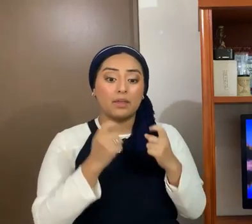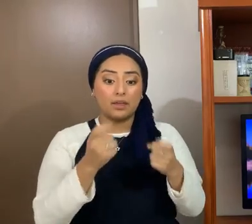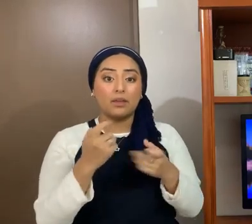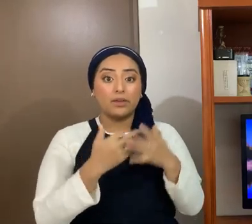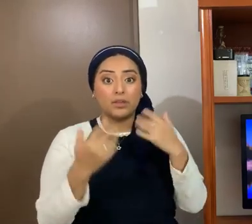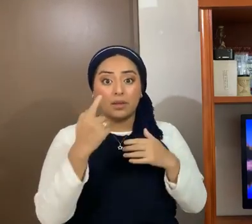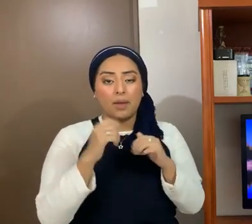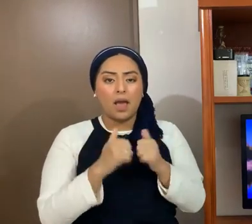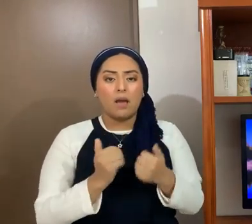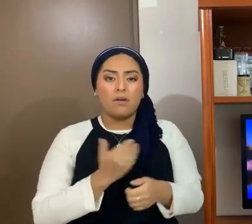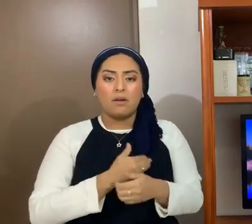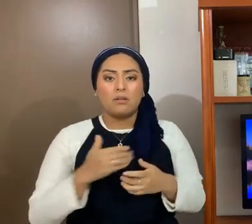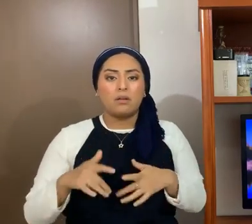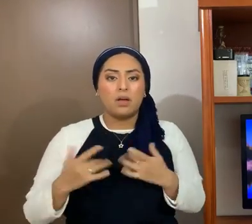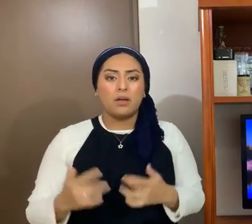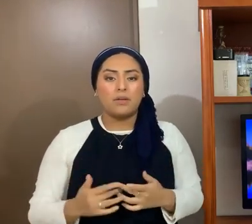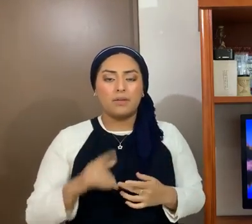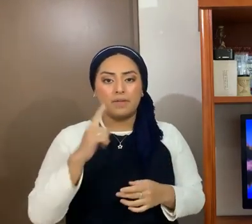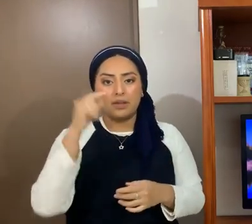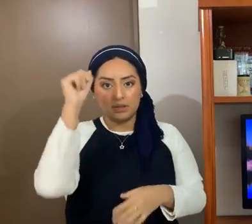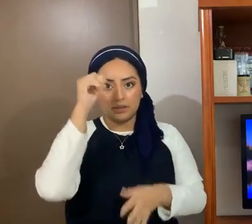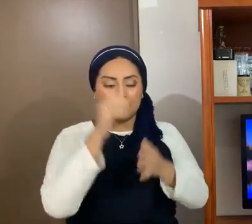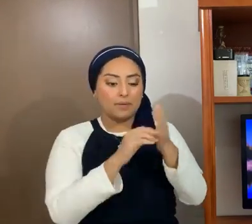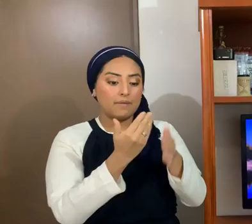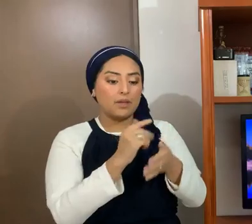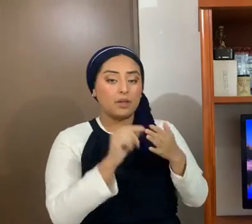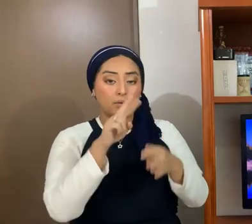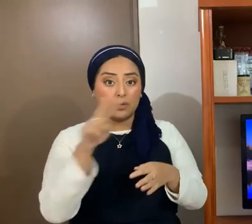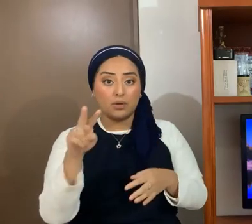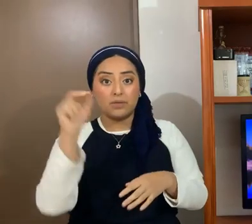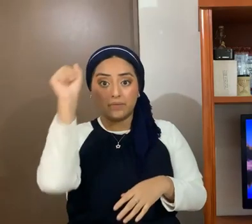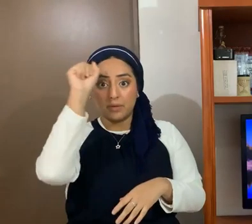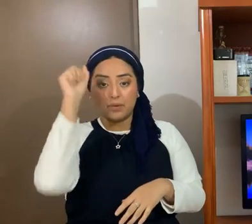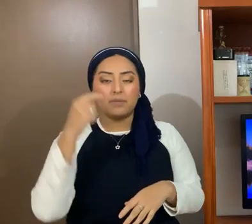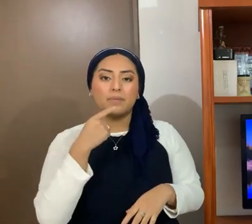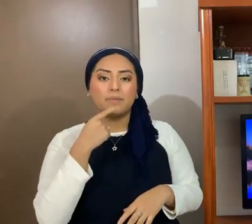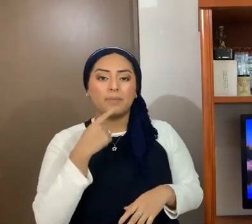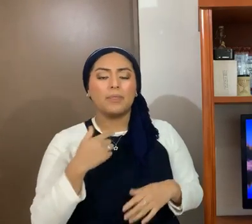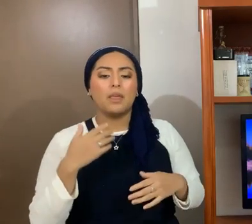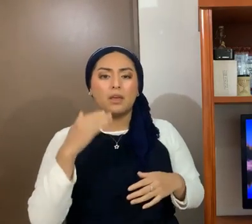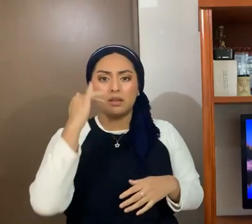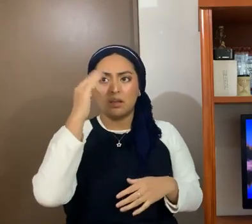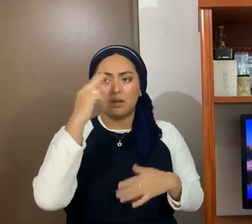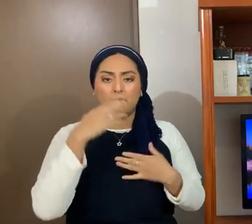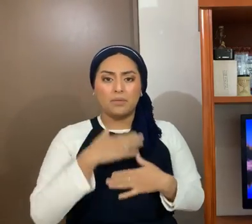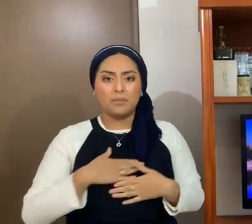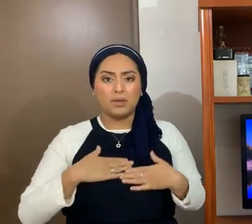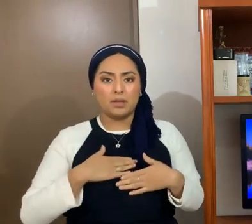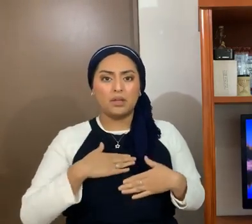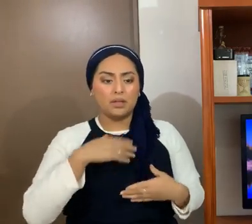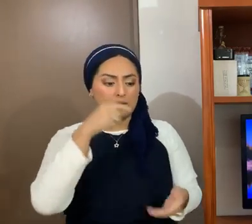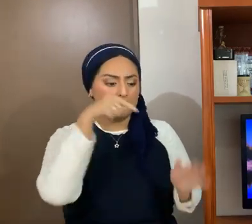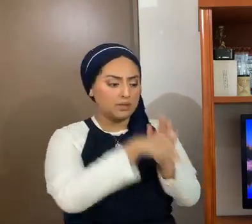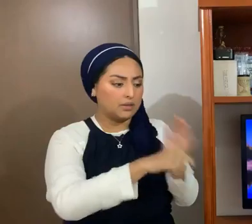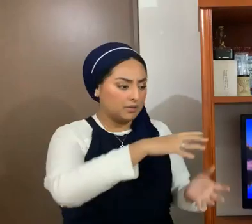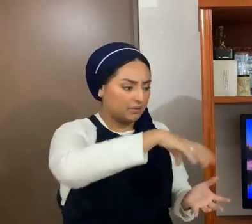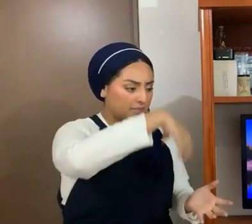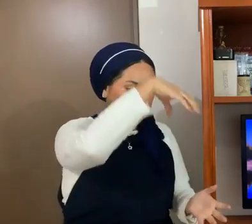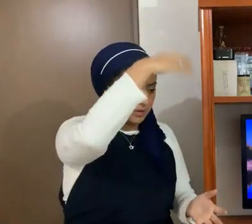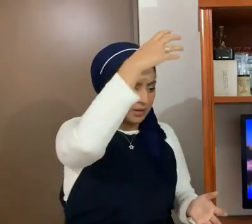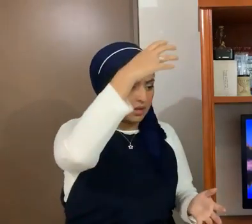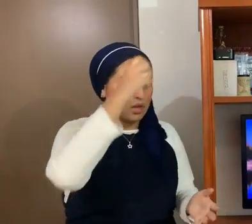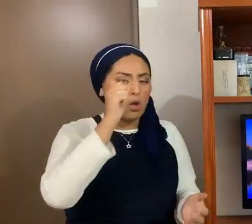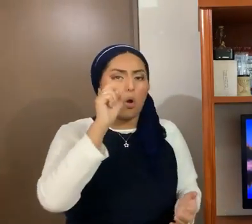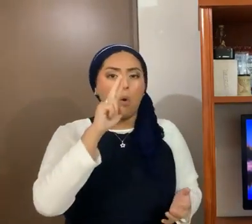algo, ¿cómo está nuestro corazón? Primera de Samuel 15, 22. Y Samuel dijo, ¿se complace Yahweh tanto en los holocaustos y los